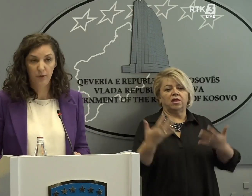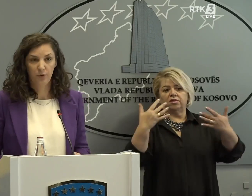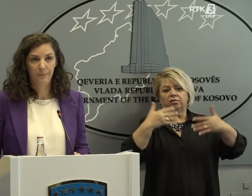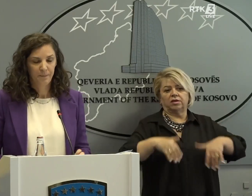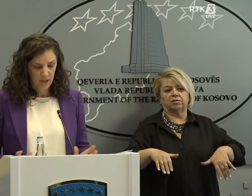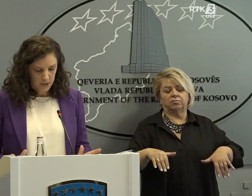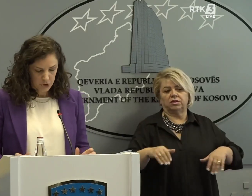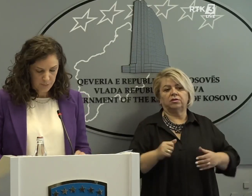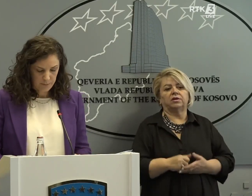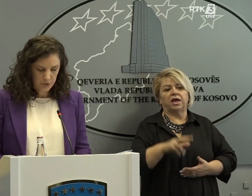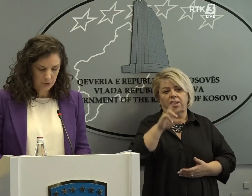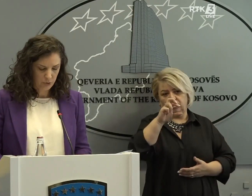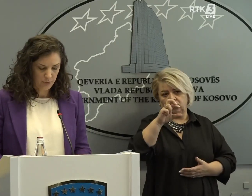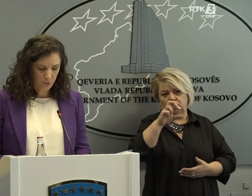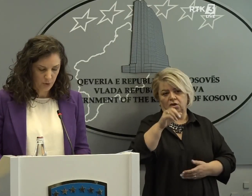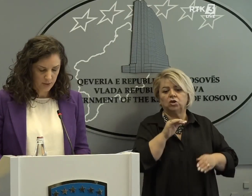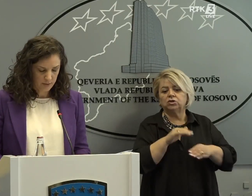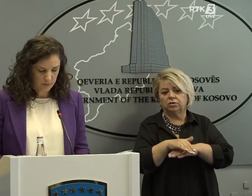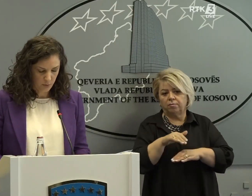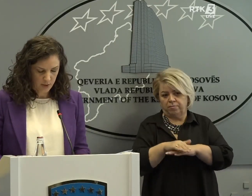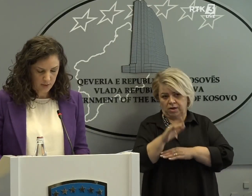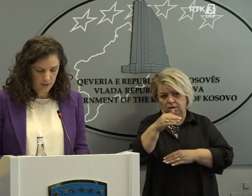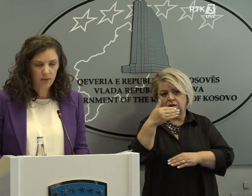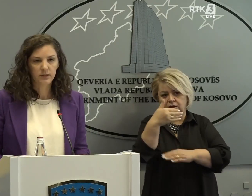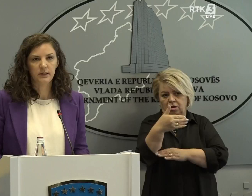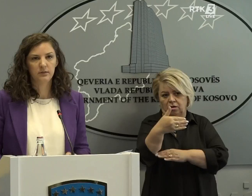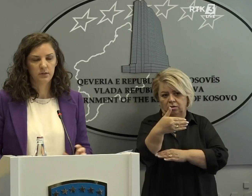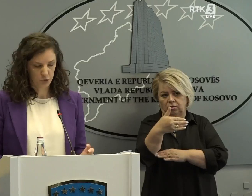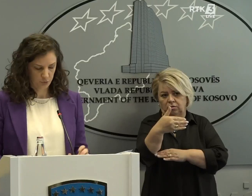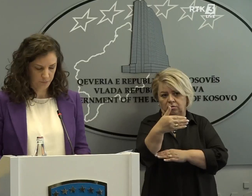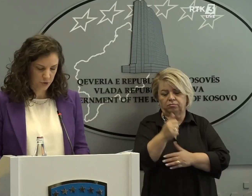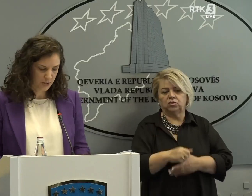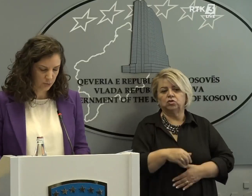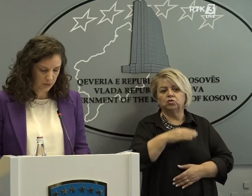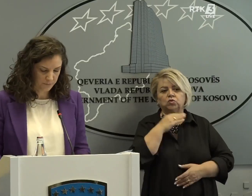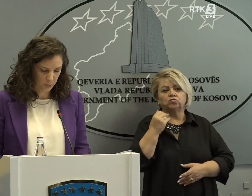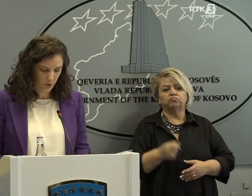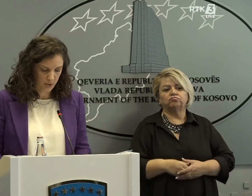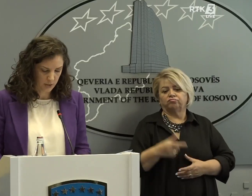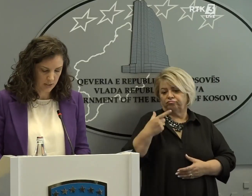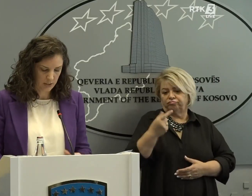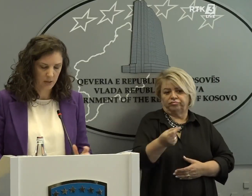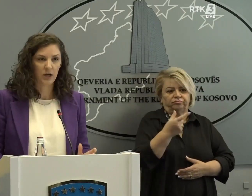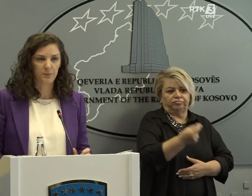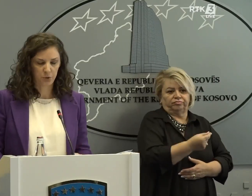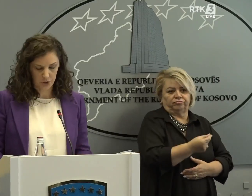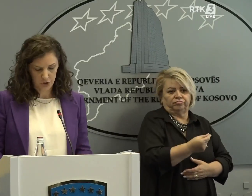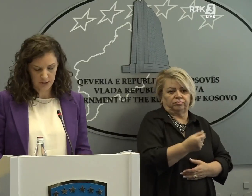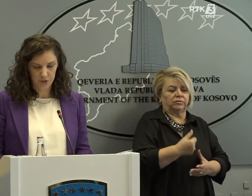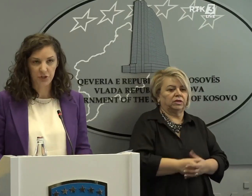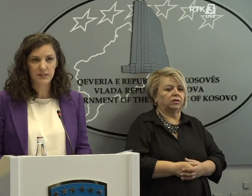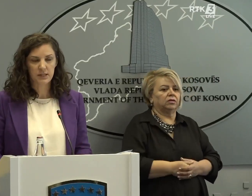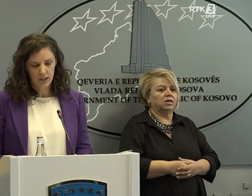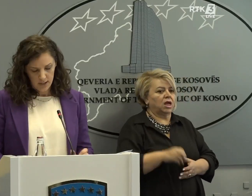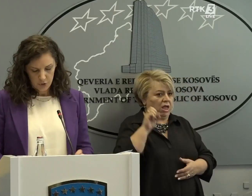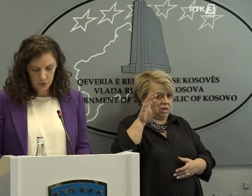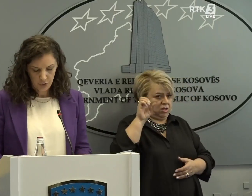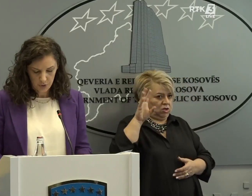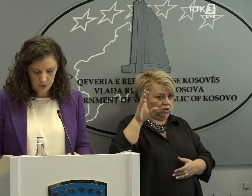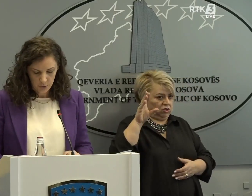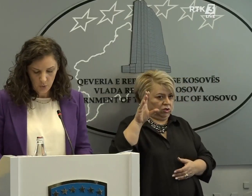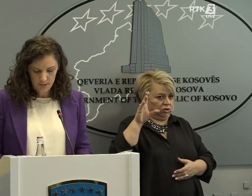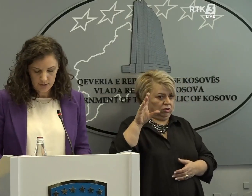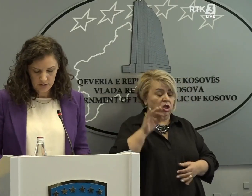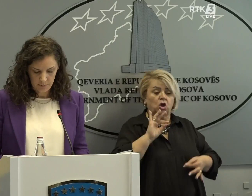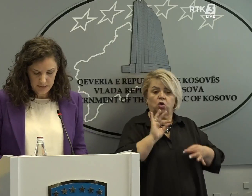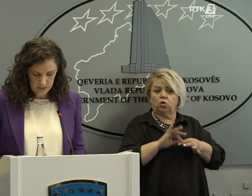milion euro. Shërbimet që do të ofrohen nga ndërmarrja janë të shumëfishta, duke filluar nga arbitrazhi i energjisë, që do të